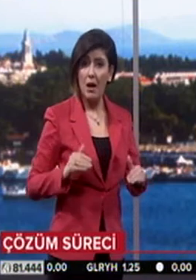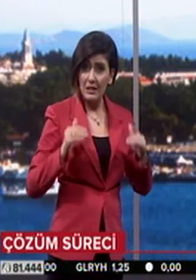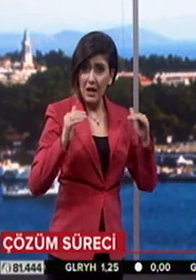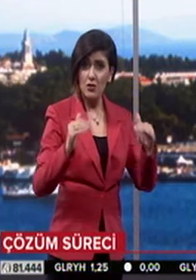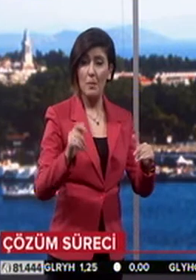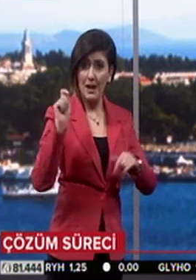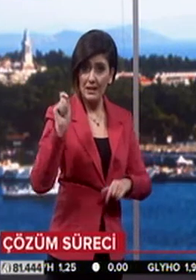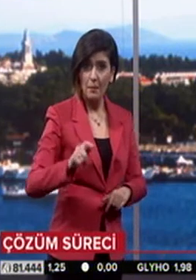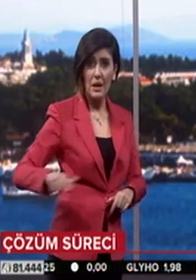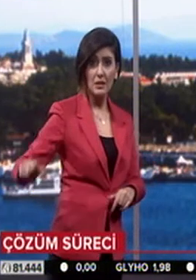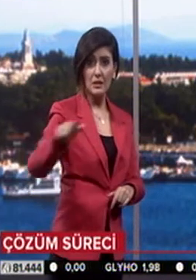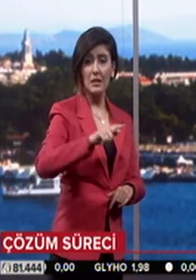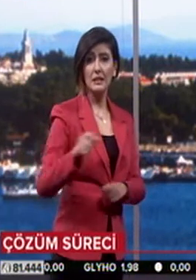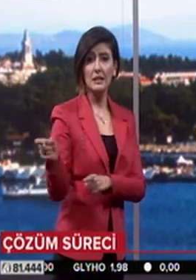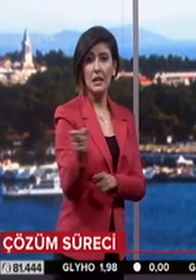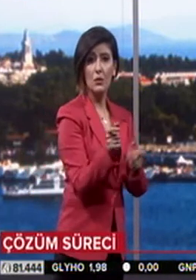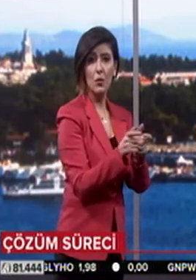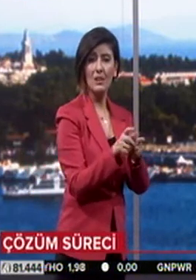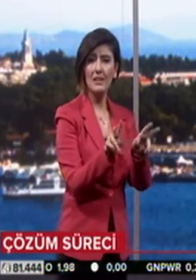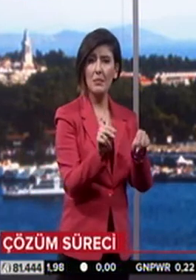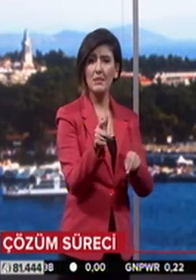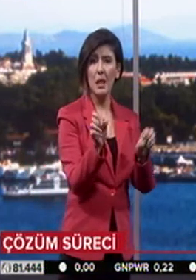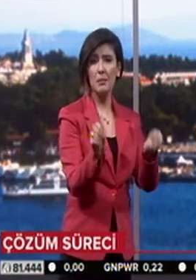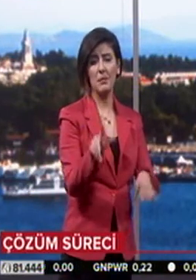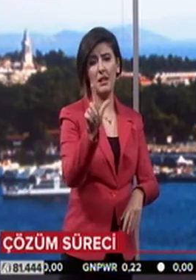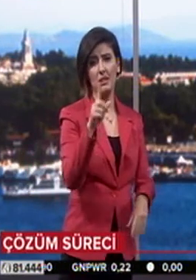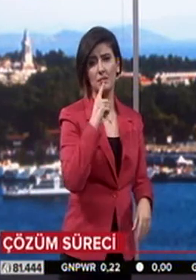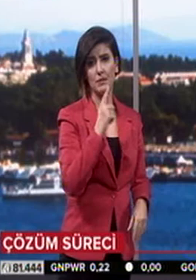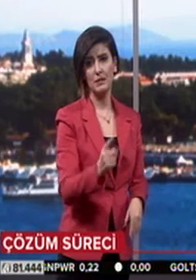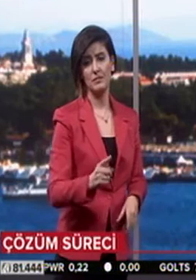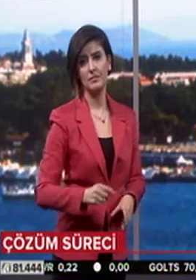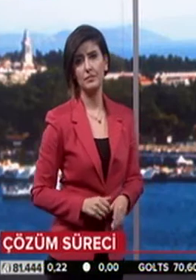tamamlanması ve terör örgütünün tamamen silah bırakmasıdır, dedi.